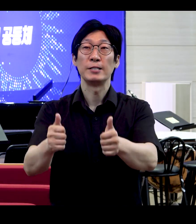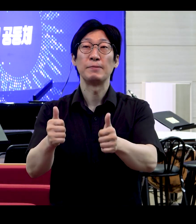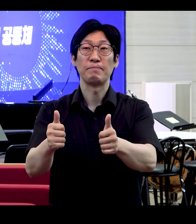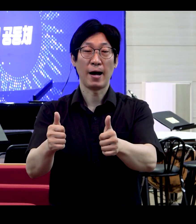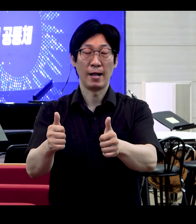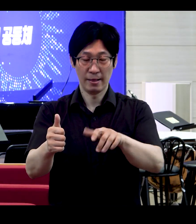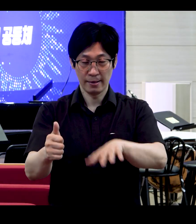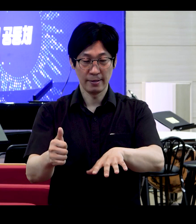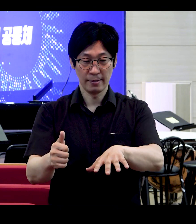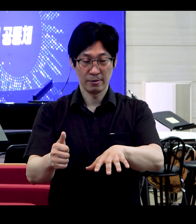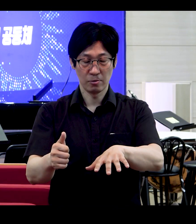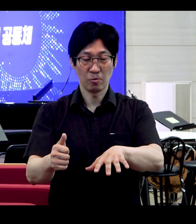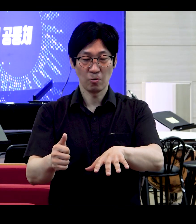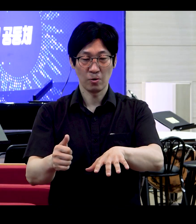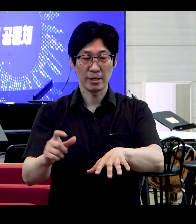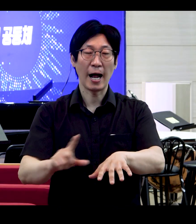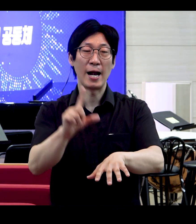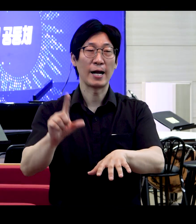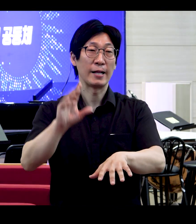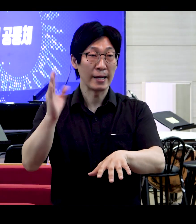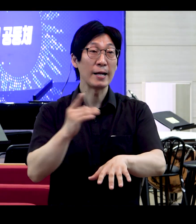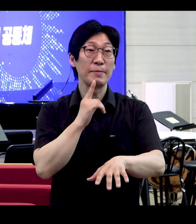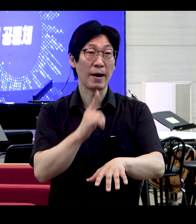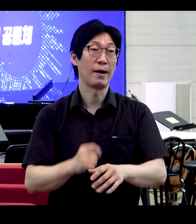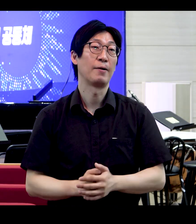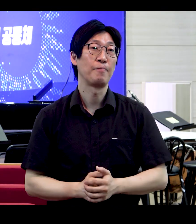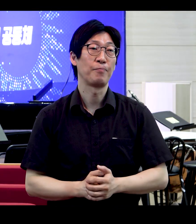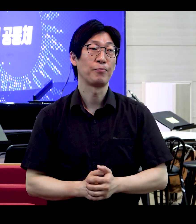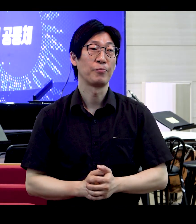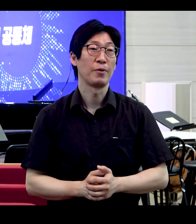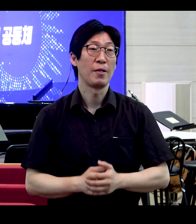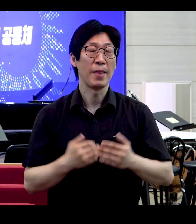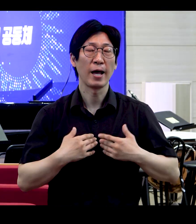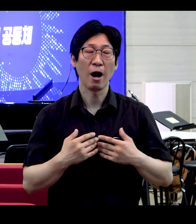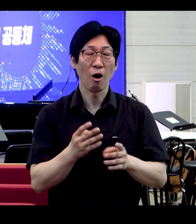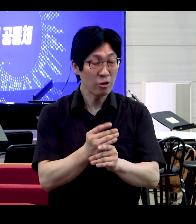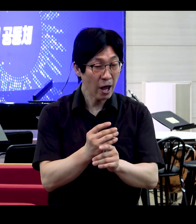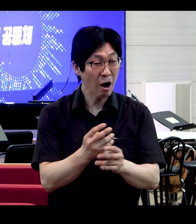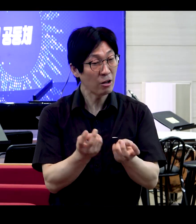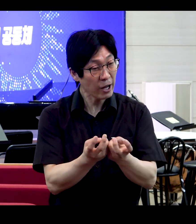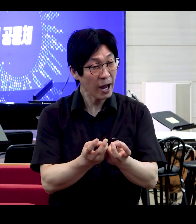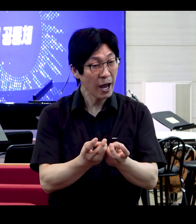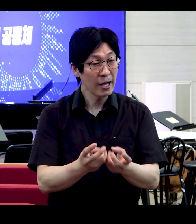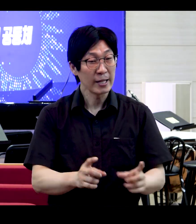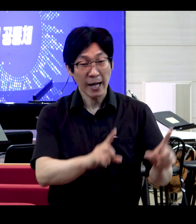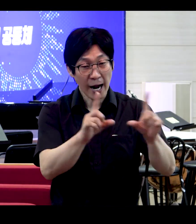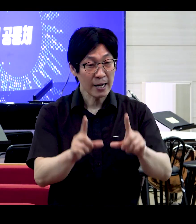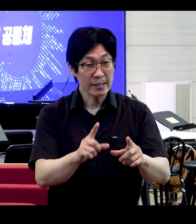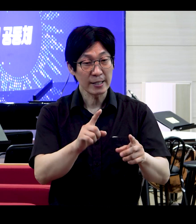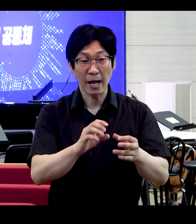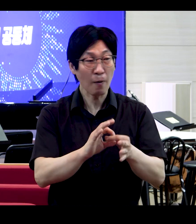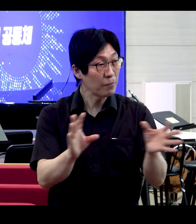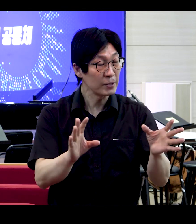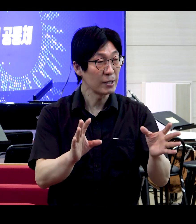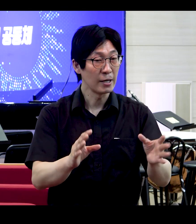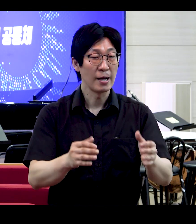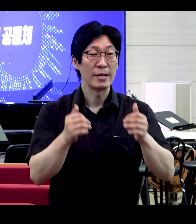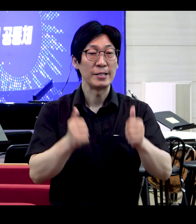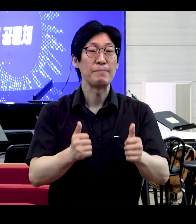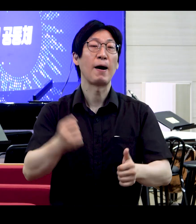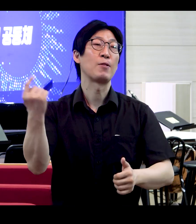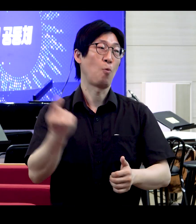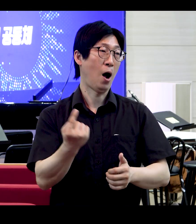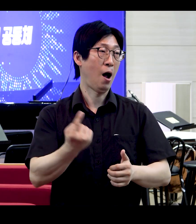앞에 두고 살아가는 그런 인생이다. 어떤 시대에 어디를 살든 간에 모든 인생은 심판을 앞에